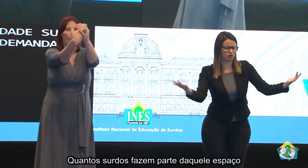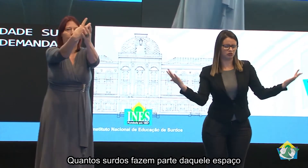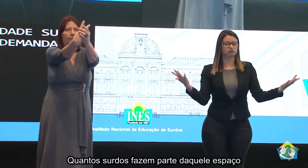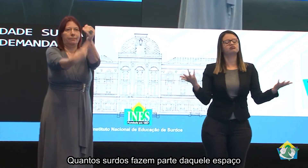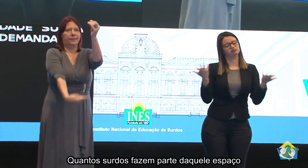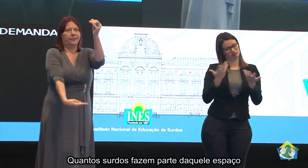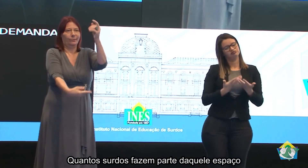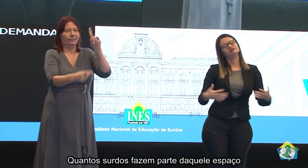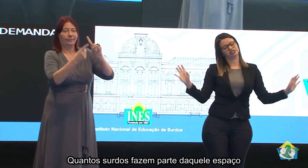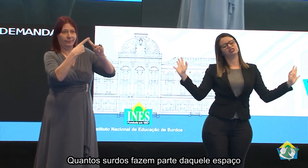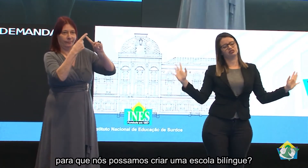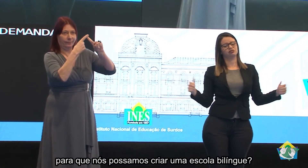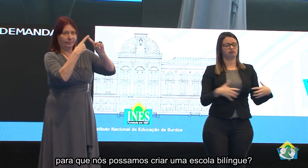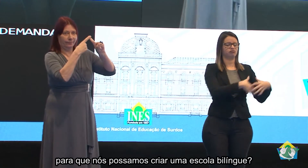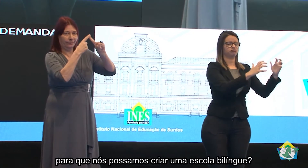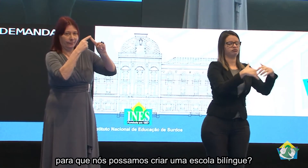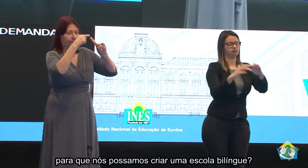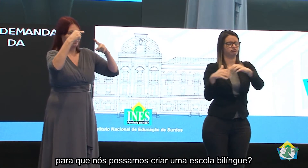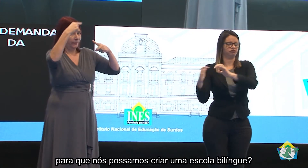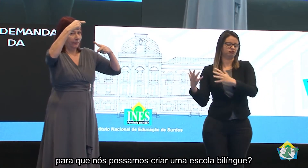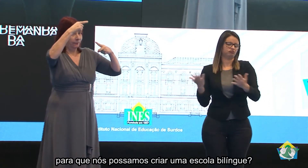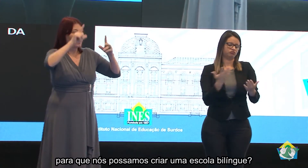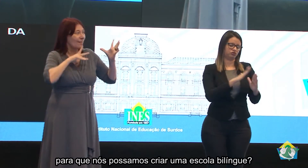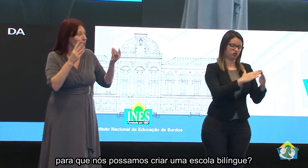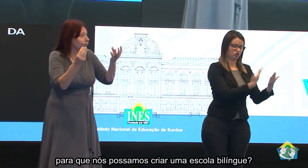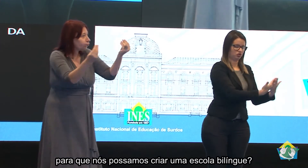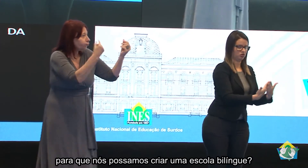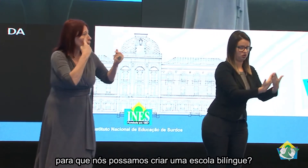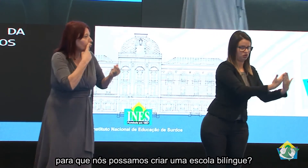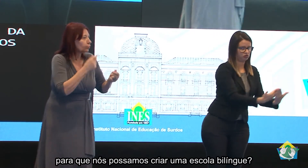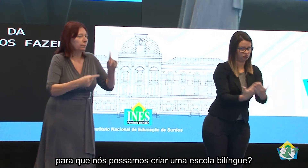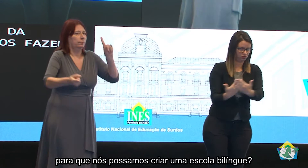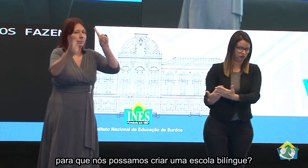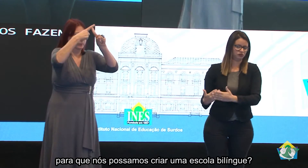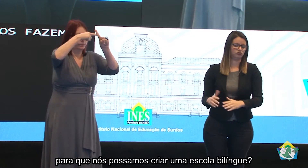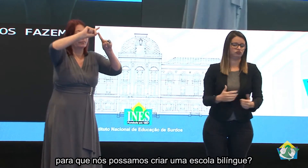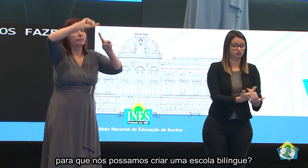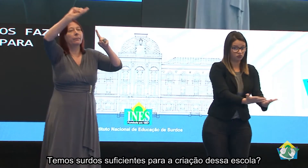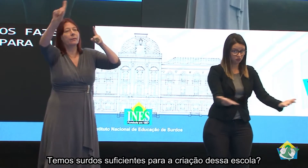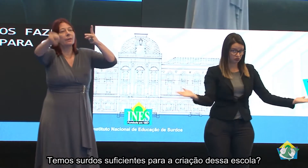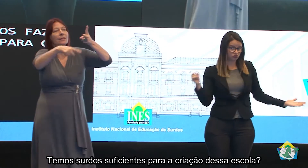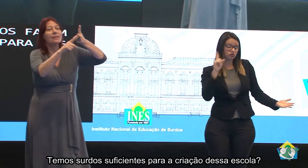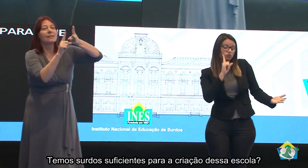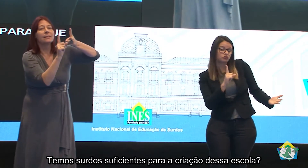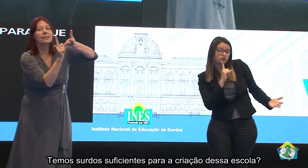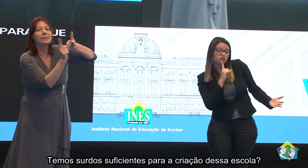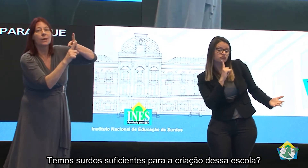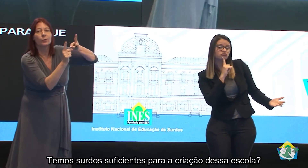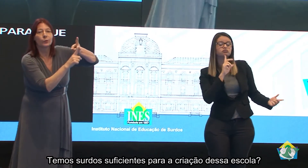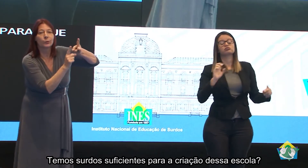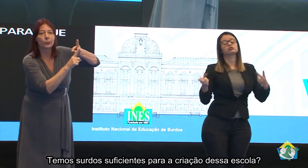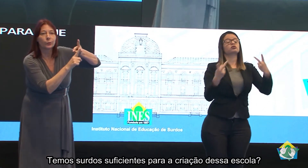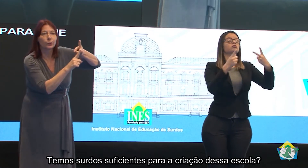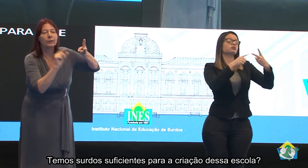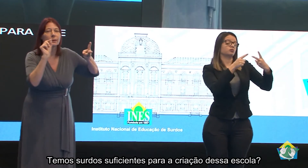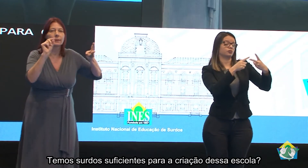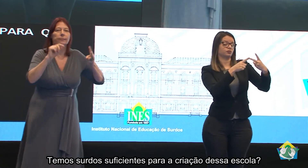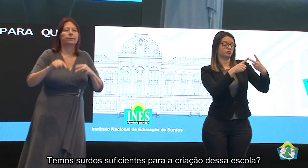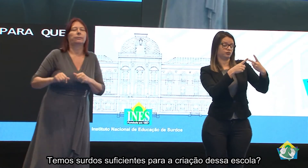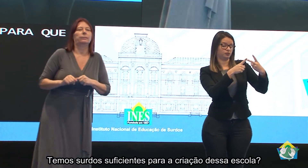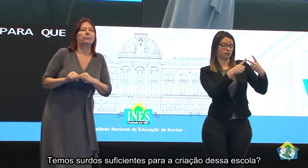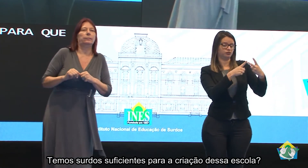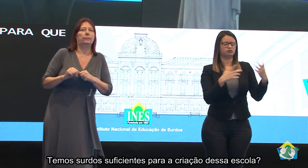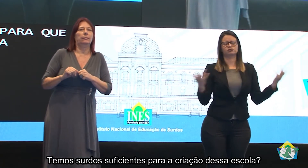fazem parte daquele espaço para que nós possamos criar uma escola bilíngue? Temos surdos suficientes para a criação